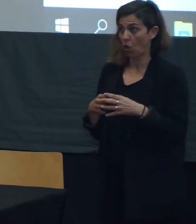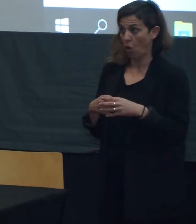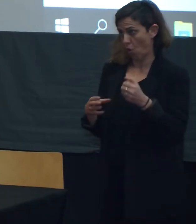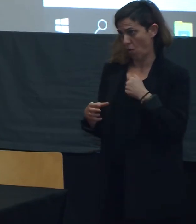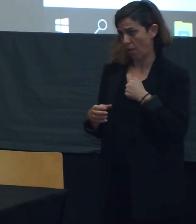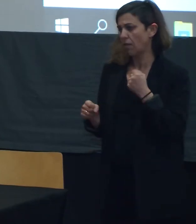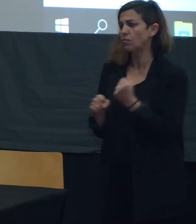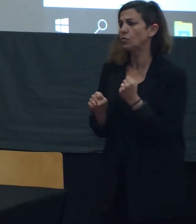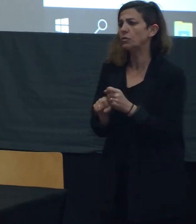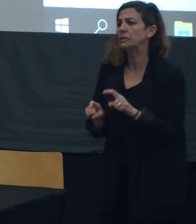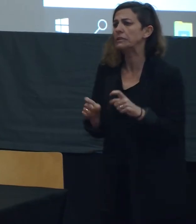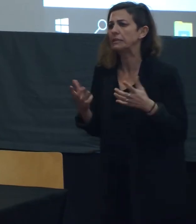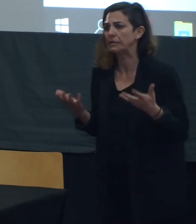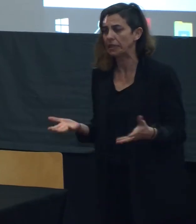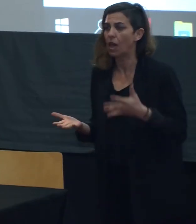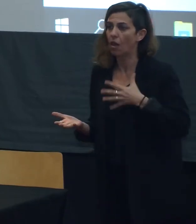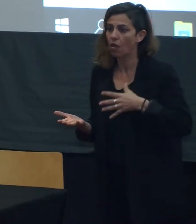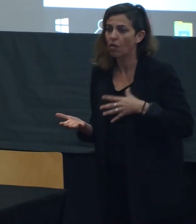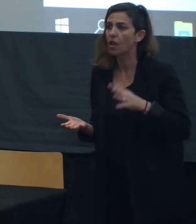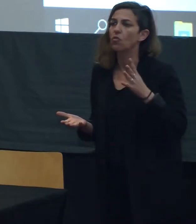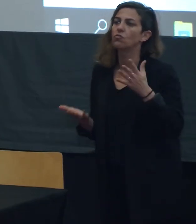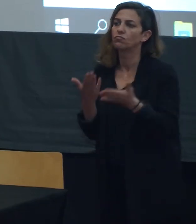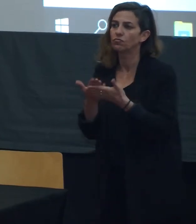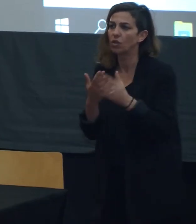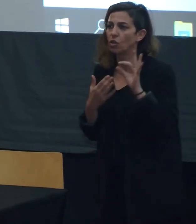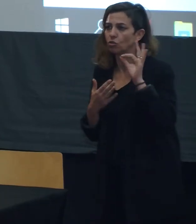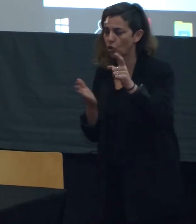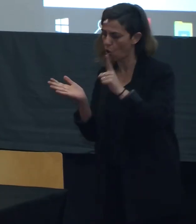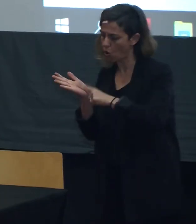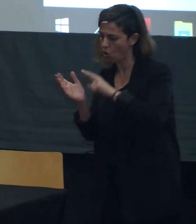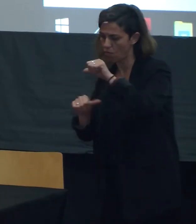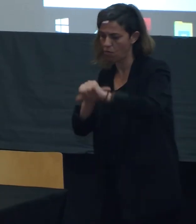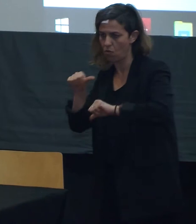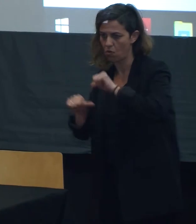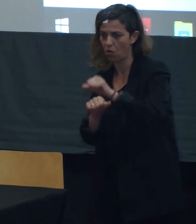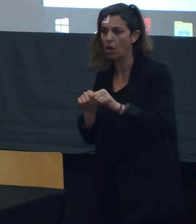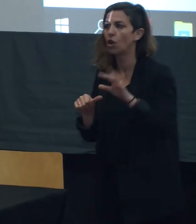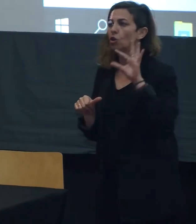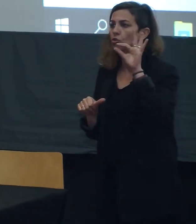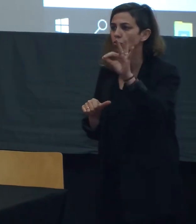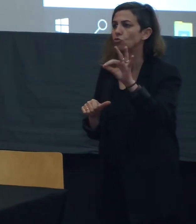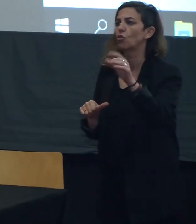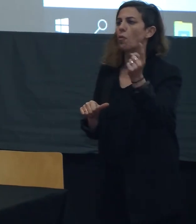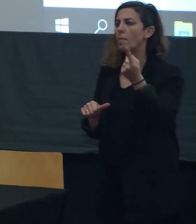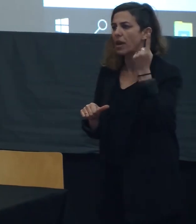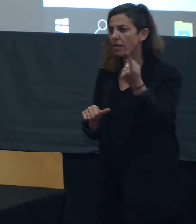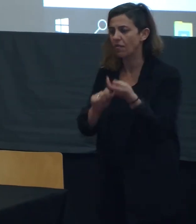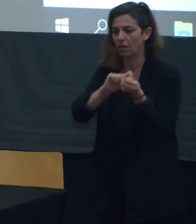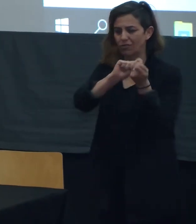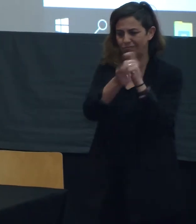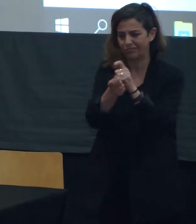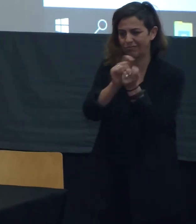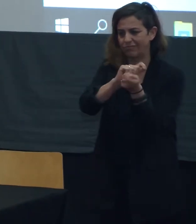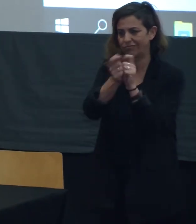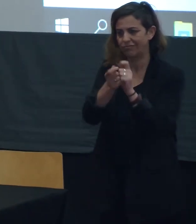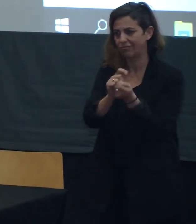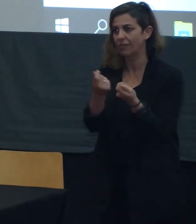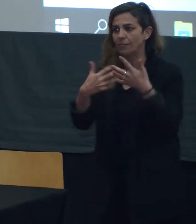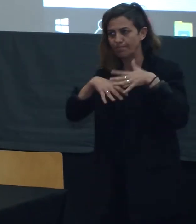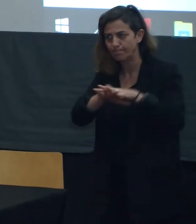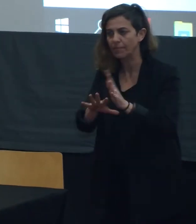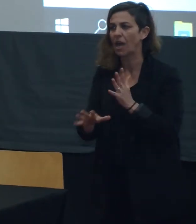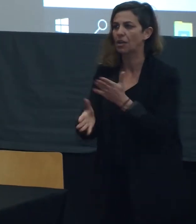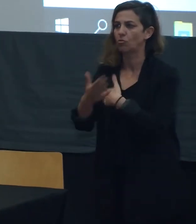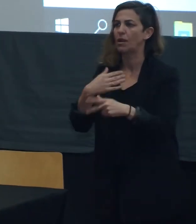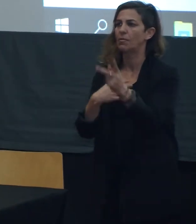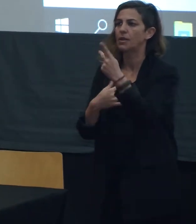δουλειά μας, είναι να συνεισφέρουμε στην αναδιαμόρφωση του νομικού πλαισίου, ώστε με εύλογες προσαρμογές να διευκολύνεται η ένταξη των συνανθρώπων μας με αναπηρία